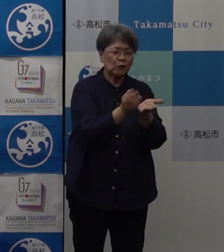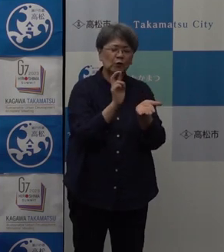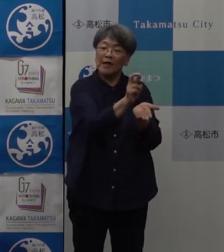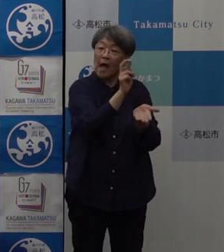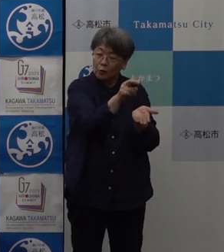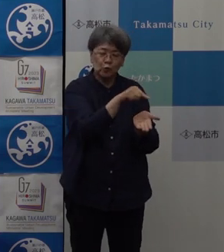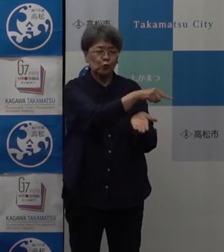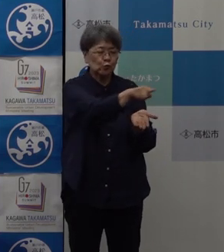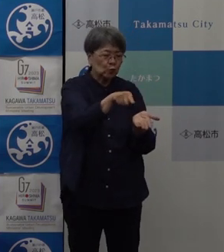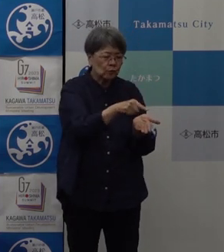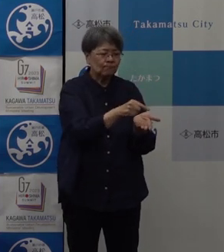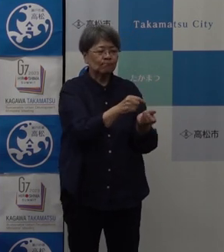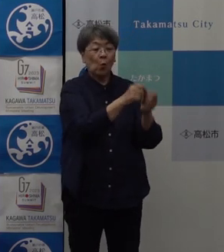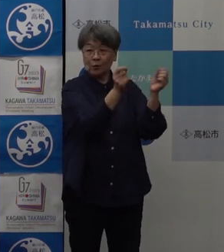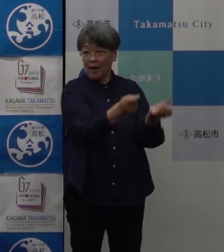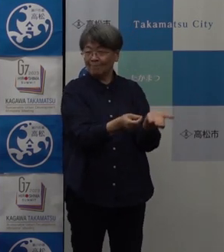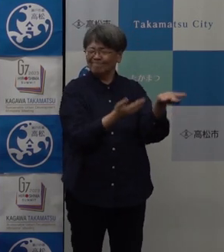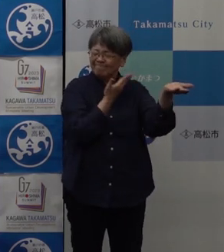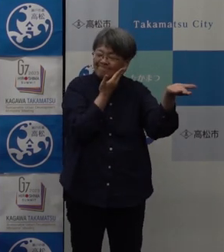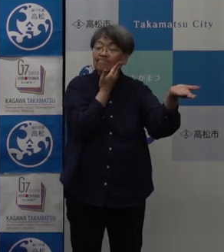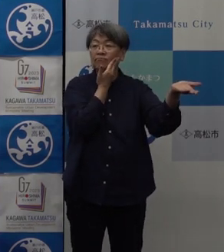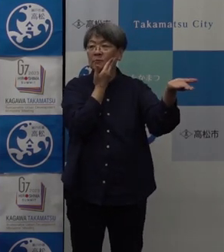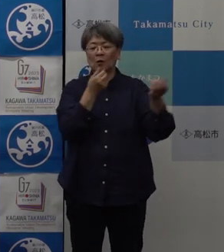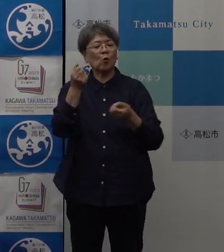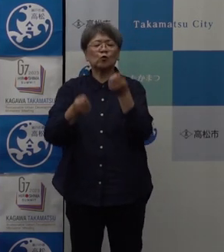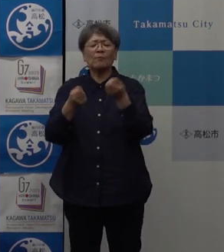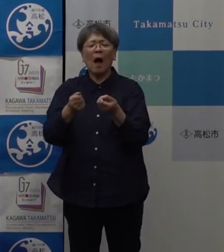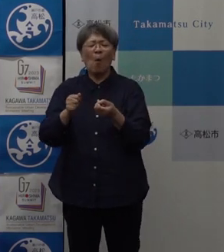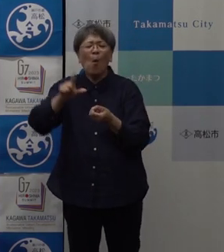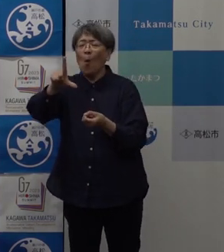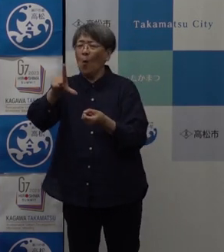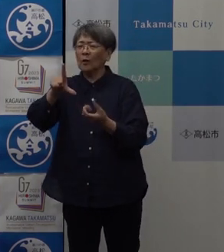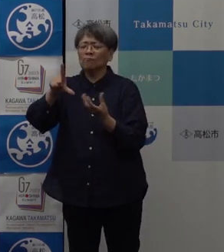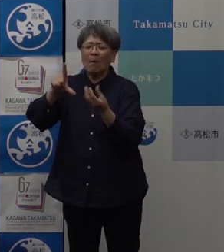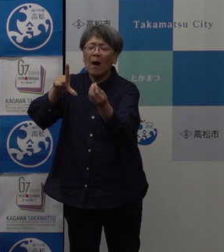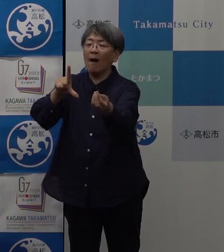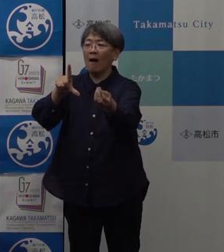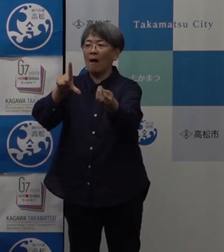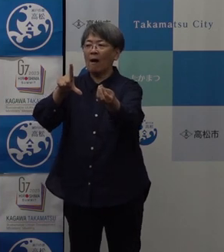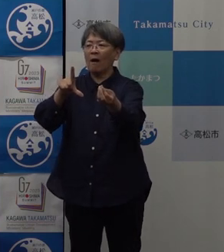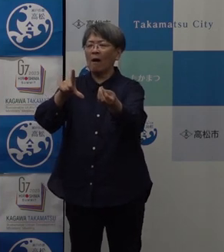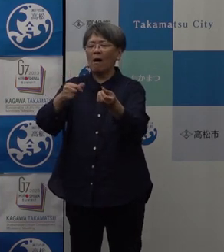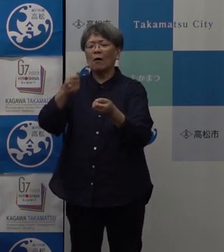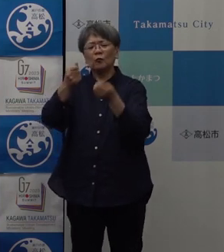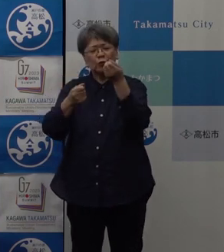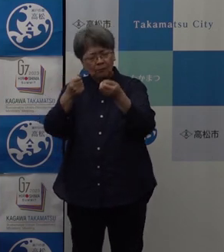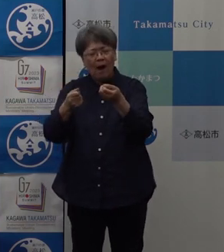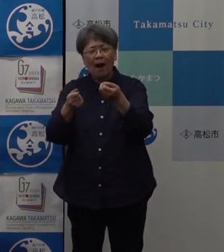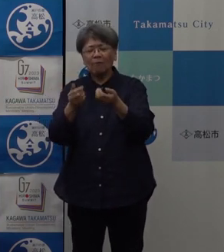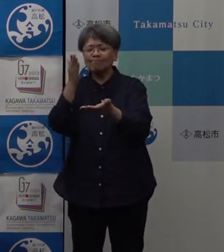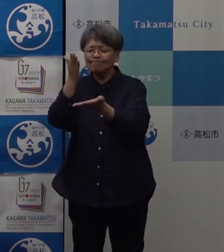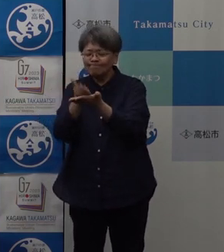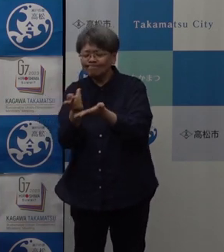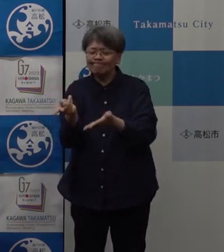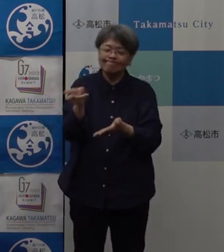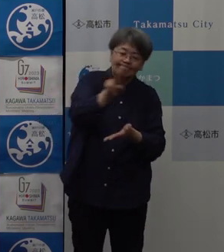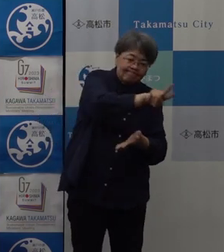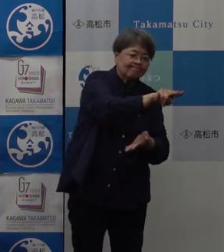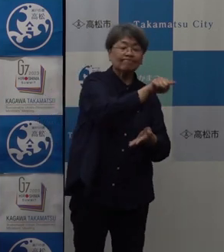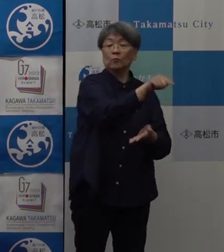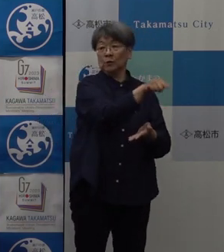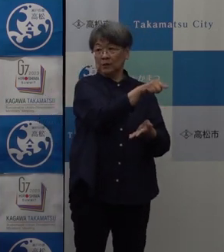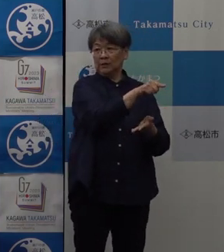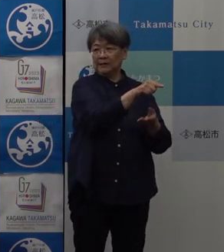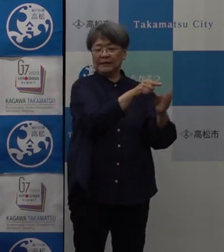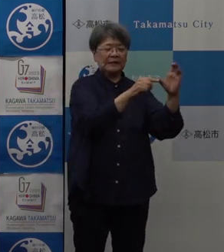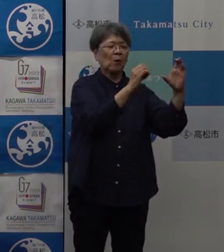まだ車社会というのが改まっていない。この車社会を公共交通の方に移行していって、まあ、脱炭素み